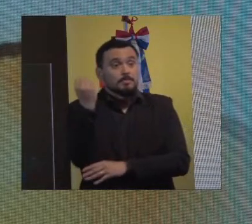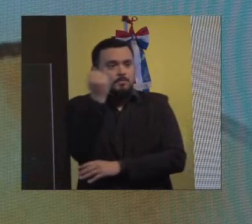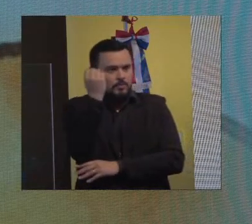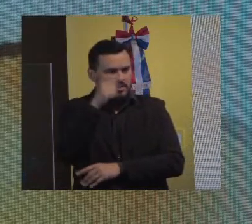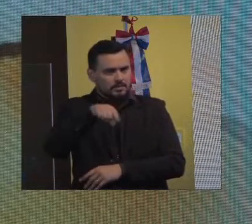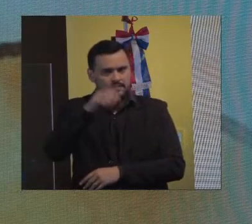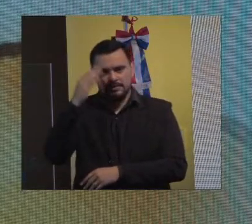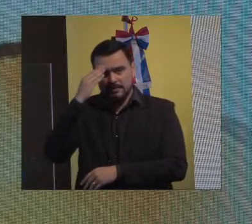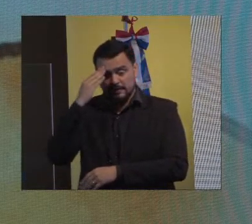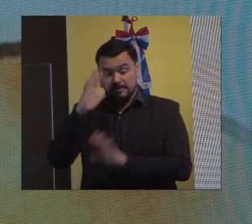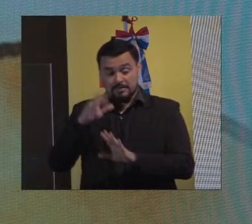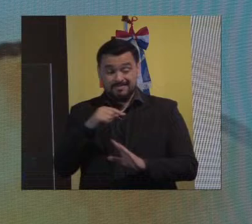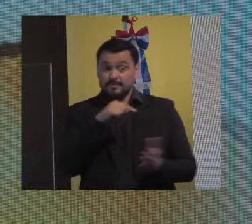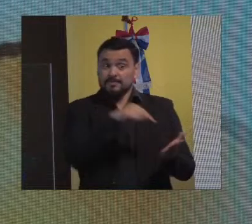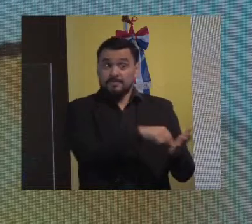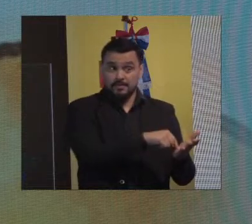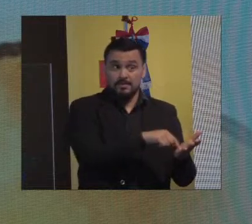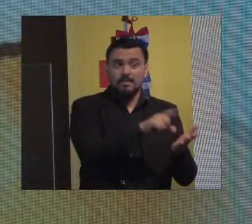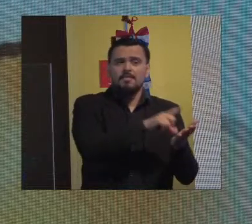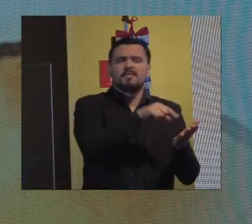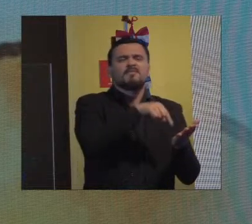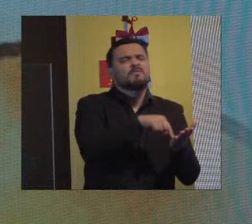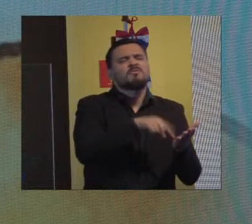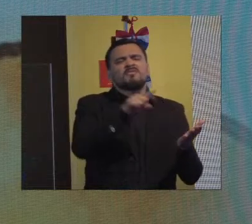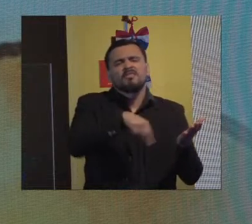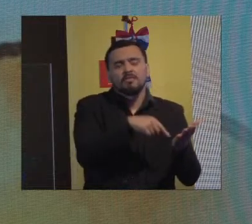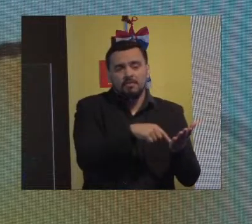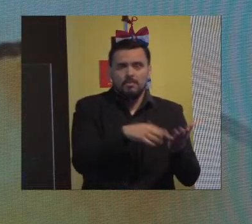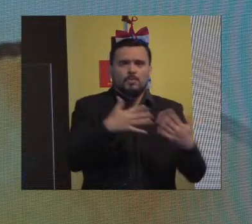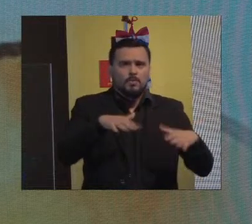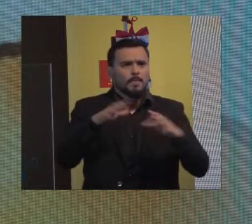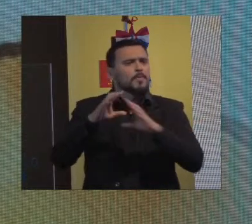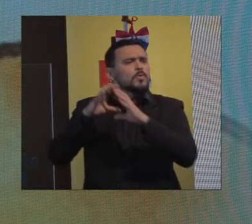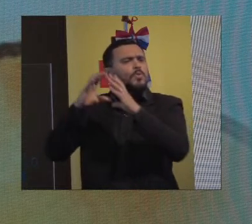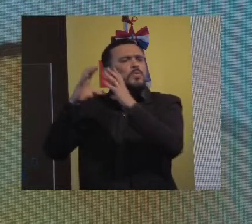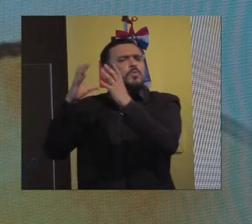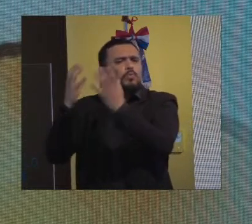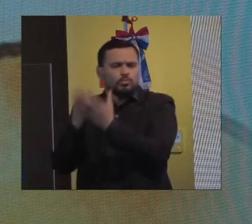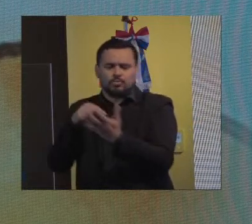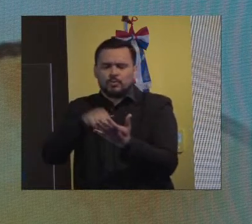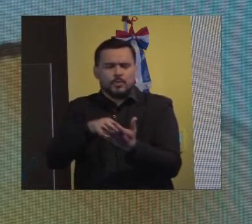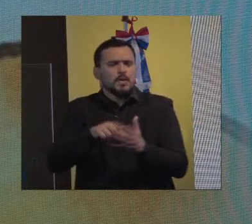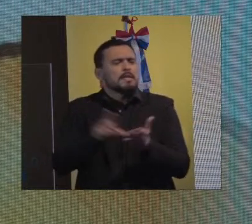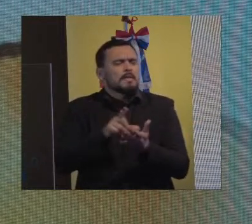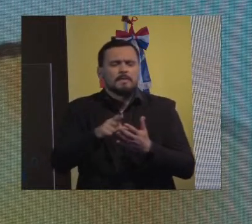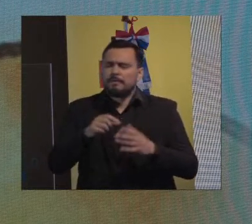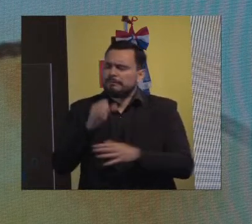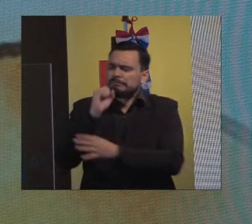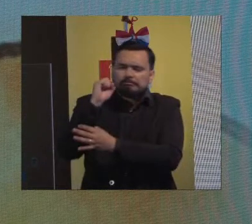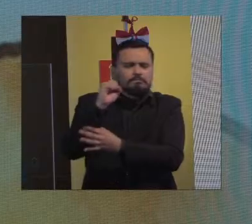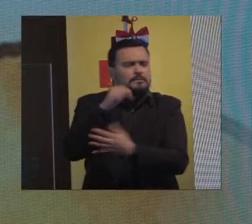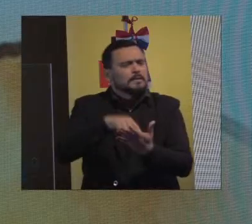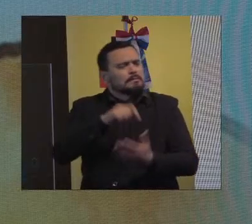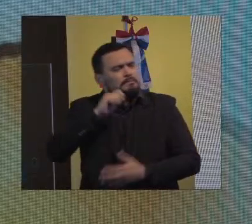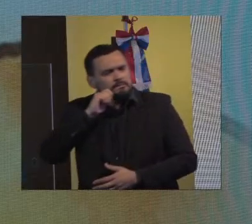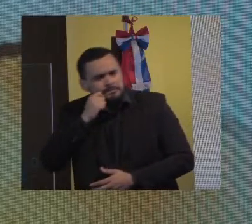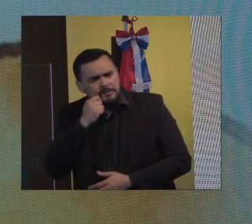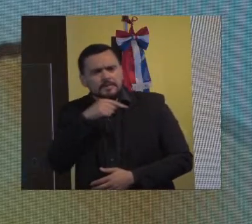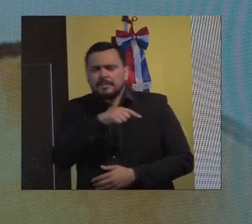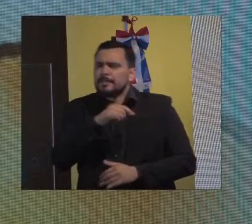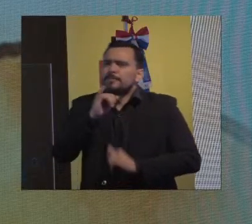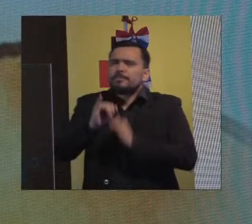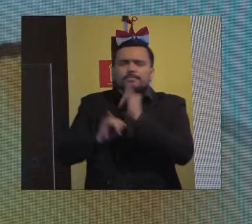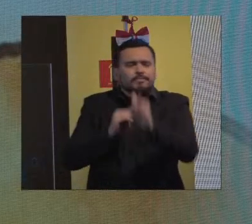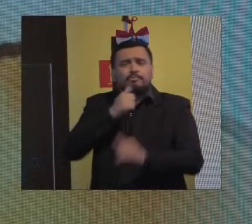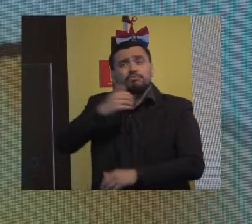el presente libro es considerado como uno de los mejores de los tiempos y como un clásico contemporáneo de